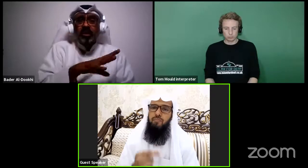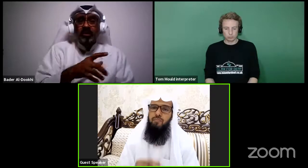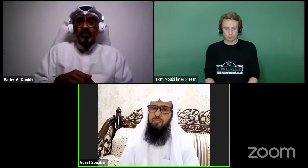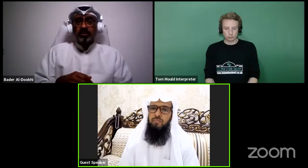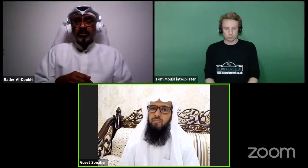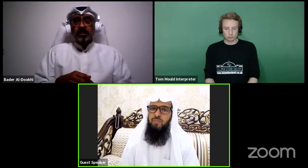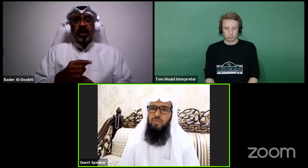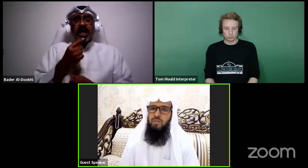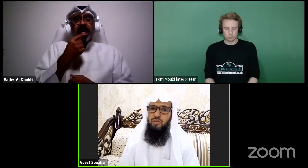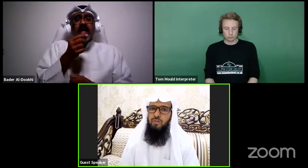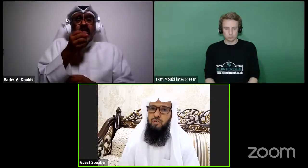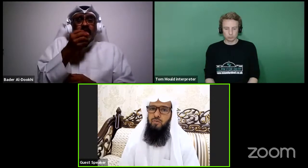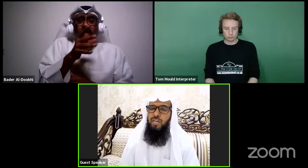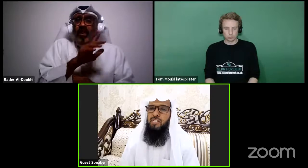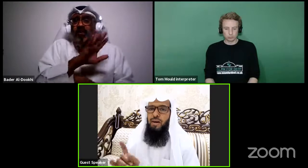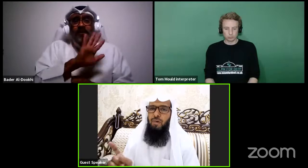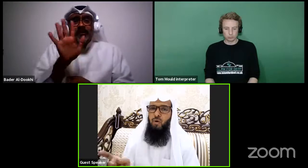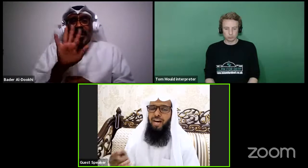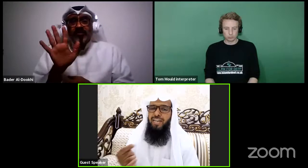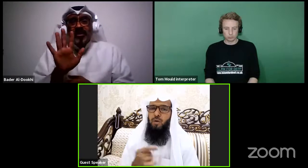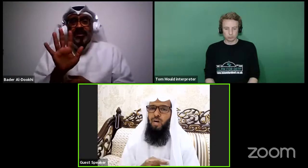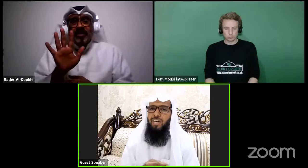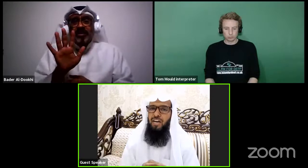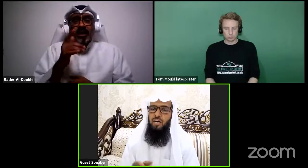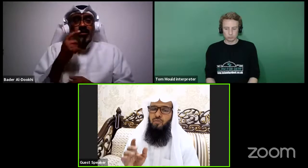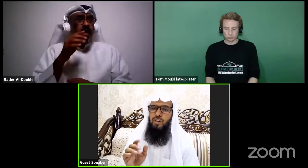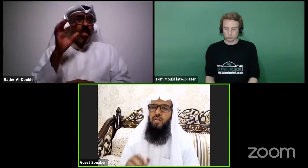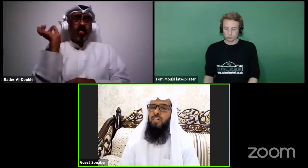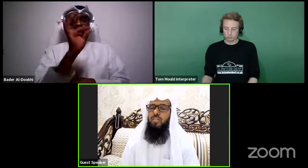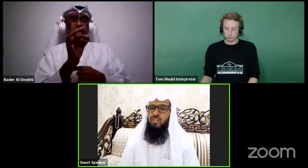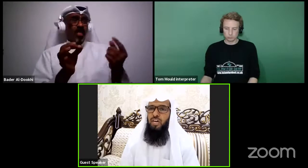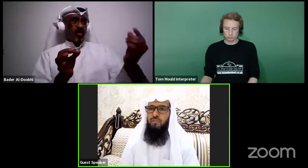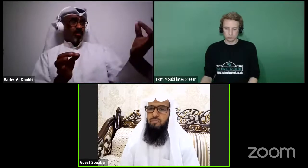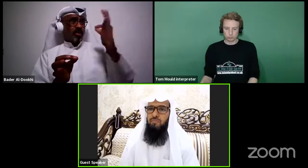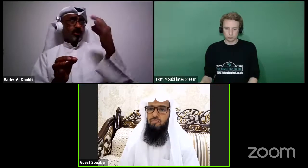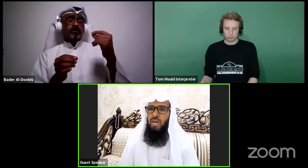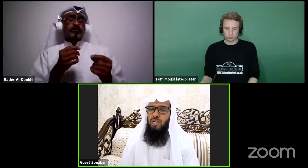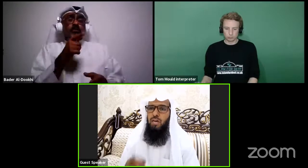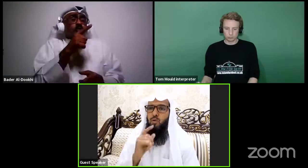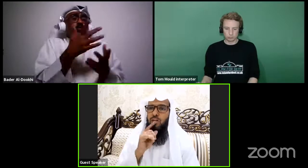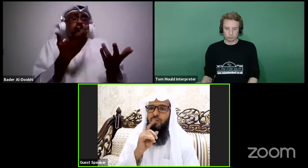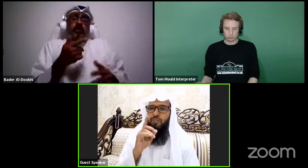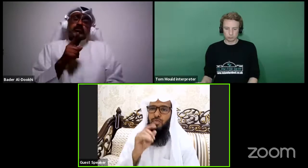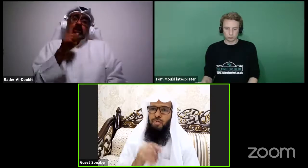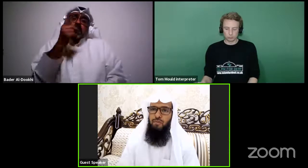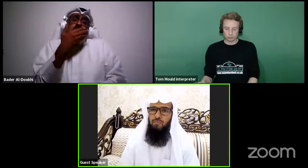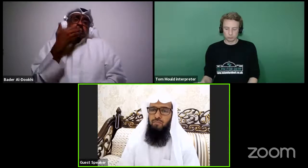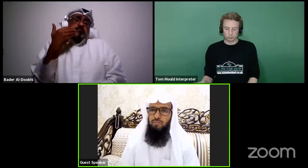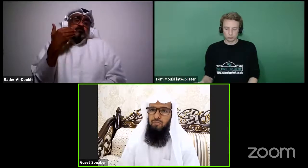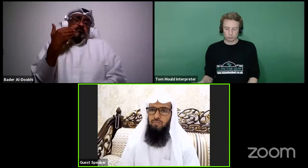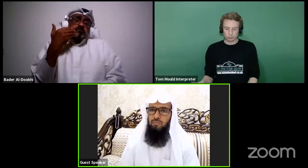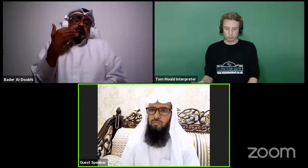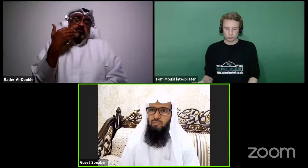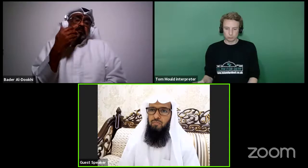يصخب، فإن سابه أحد أو قاتله فليقل إني صائم. لا يقول الرفث